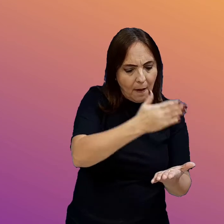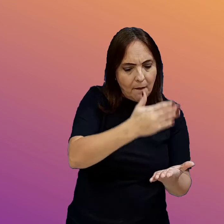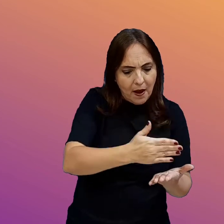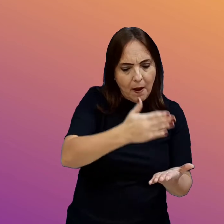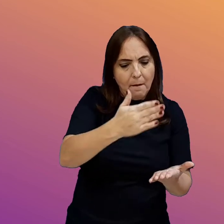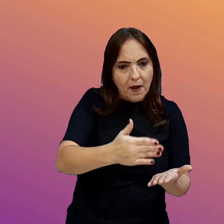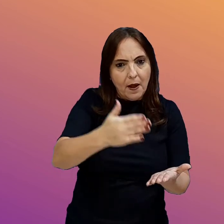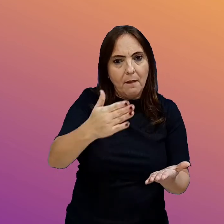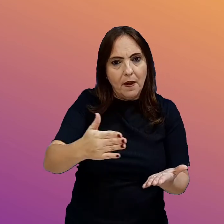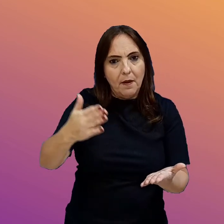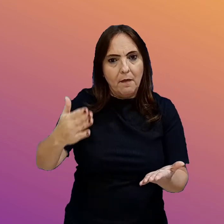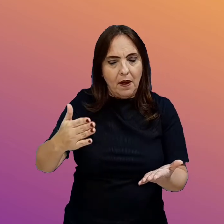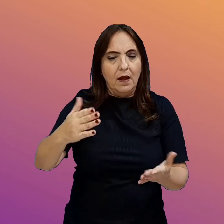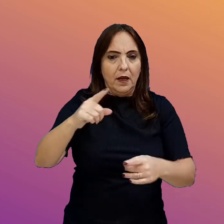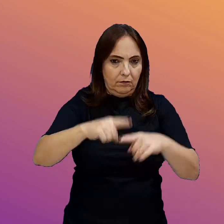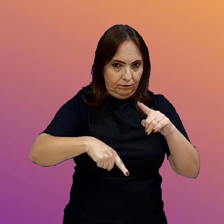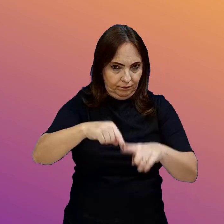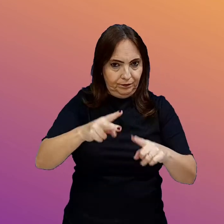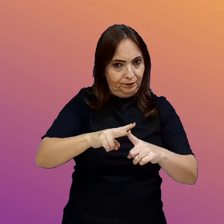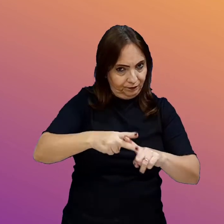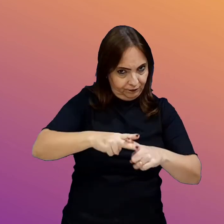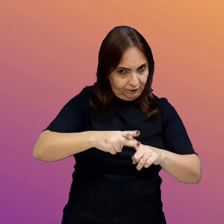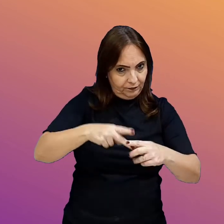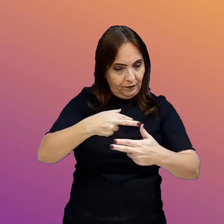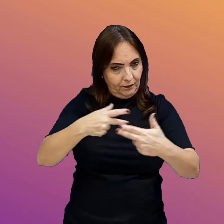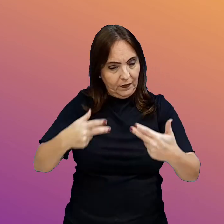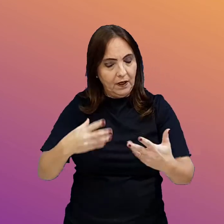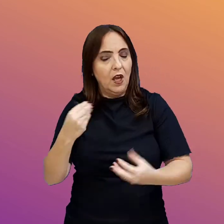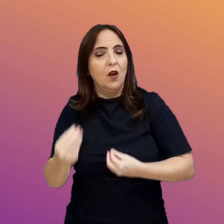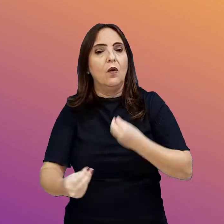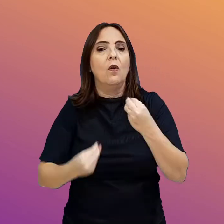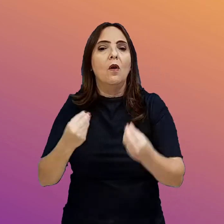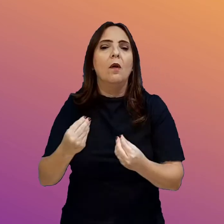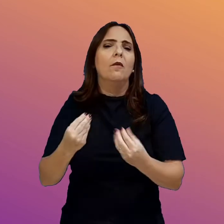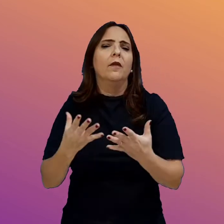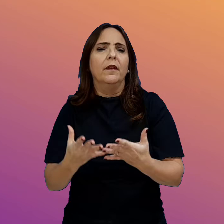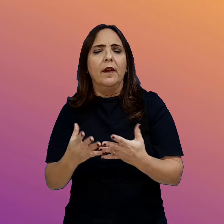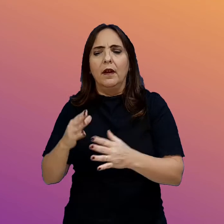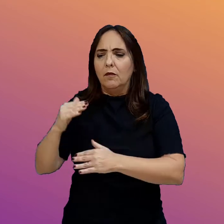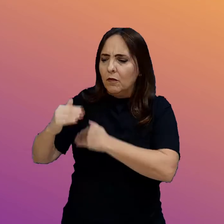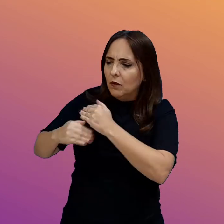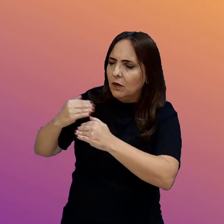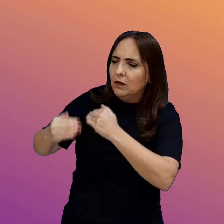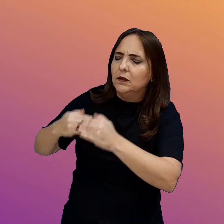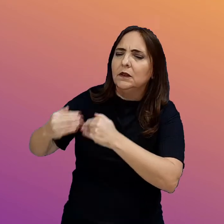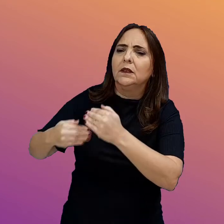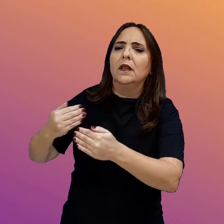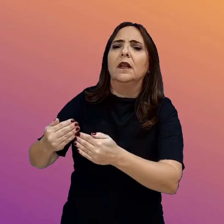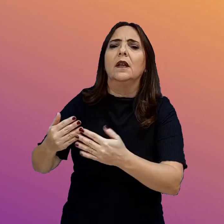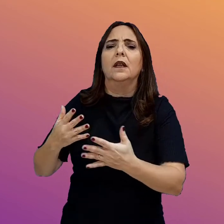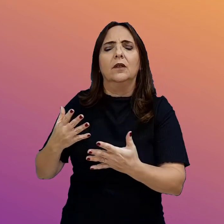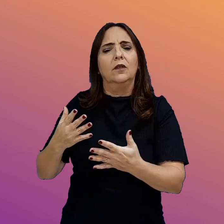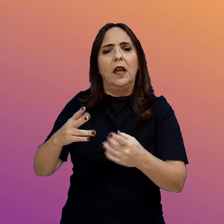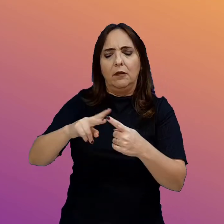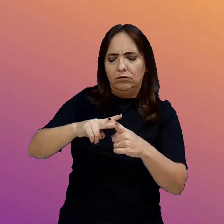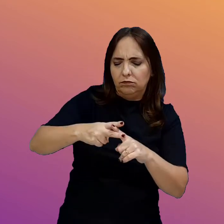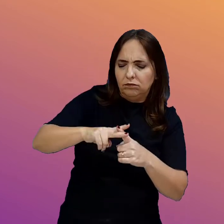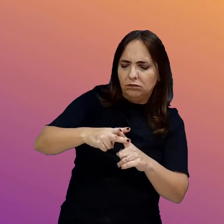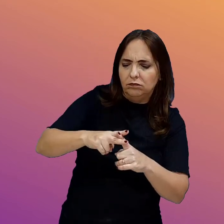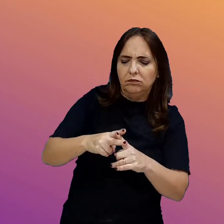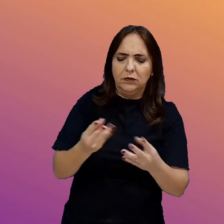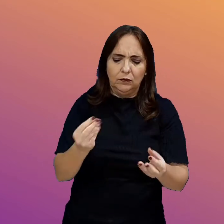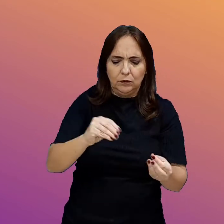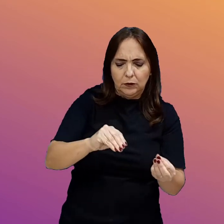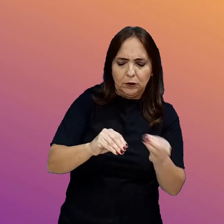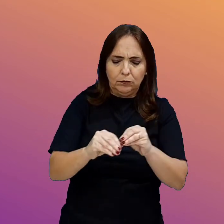vai botar o quê? Organiza como é que vai ser o processo para você desmontar, montar,